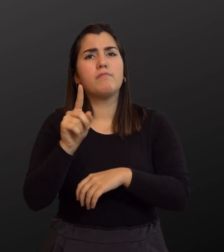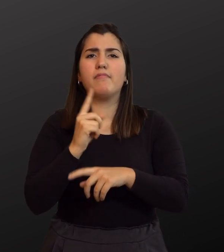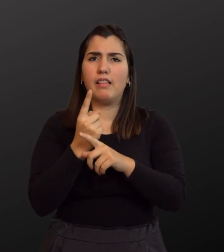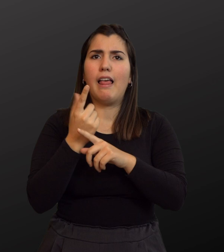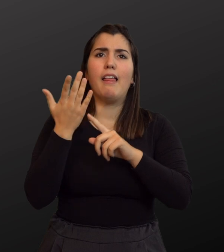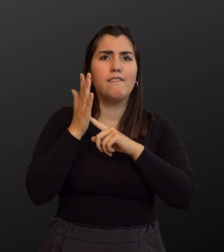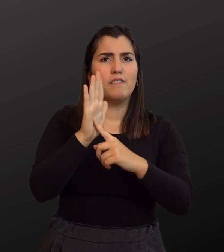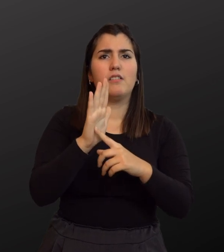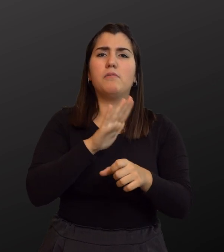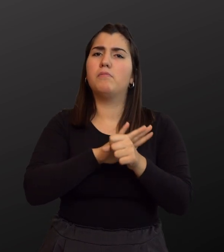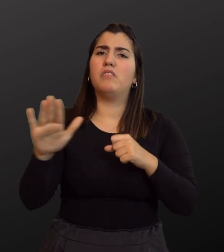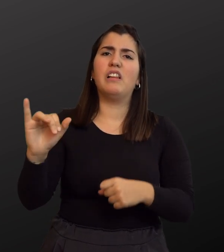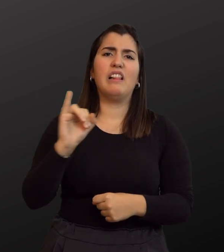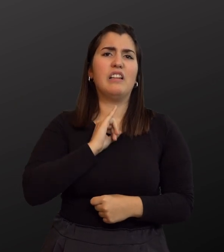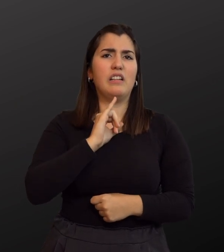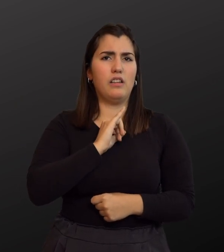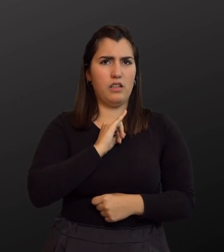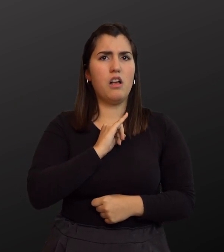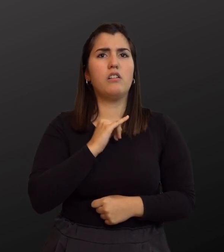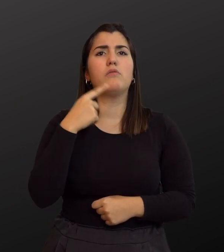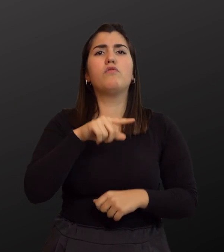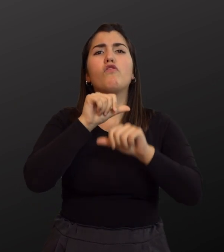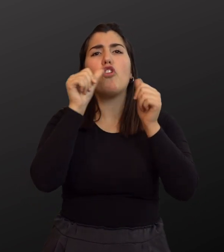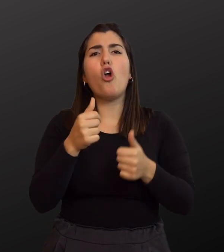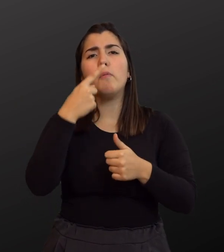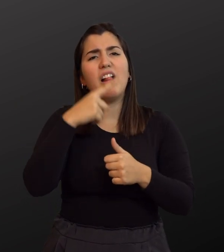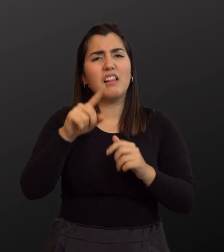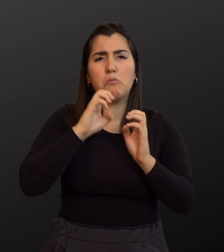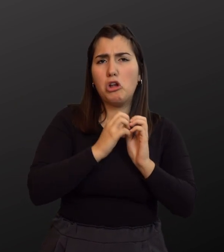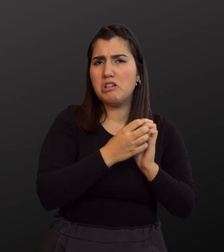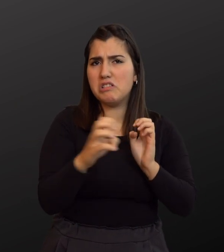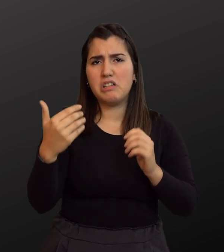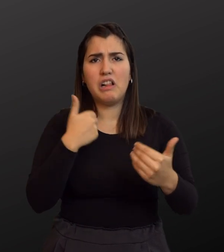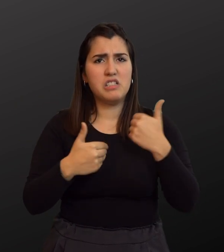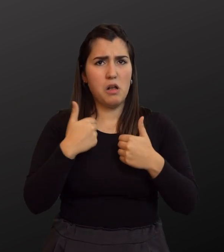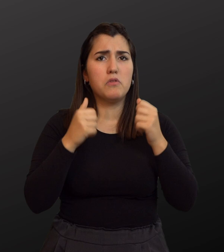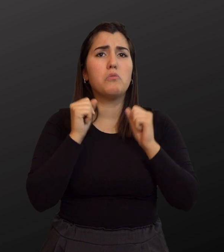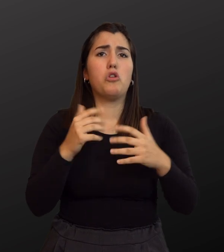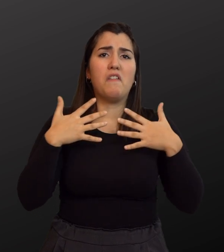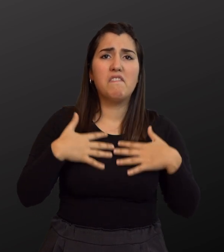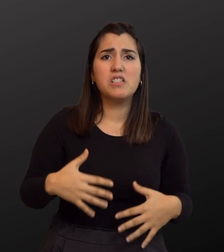manifestazione in grado di portare in primo piano Le istanze delle persone disabili e